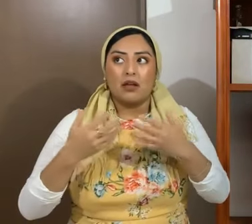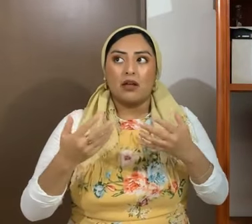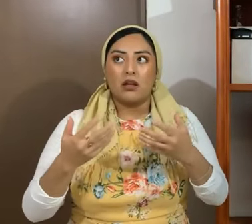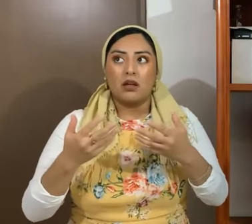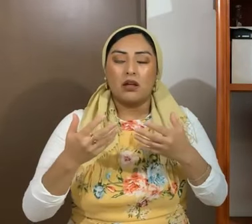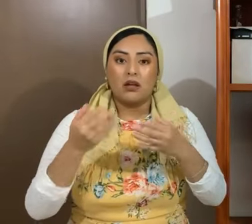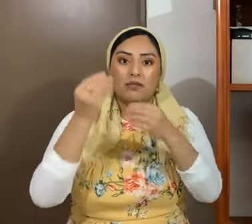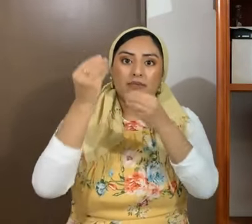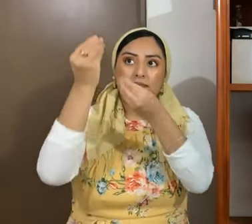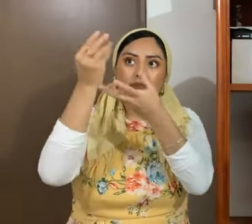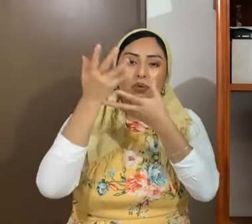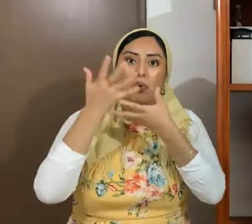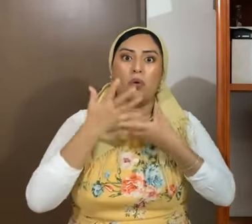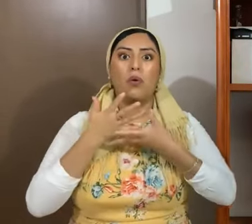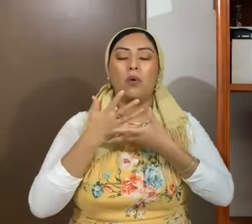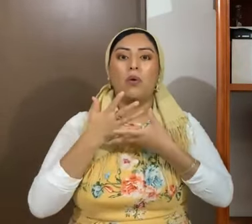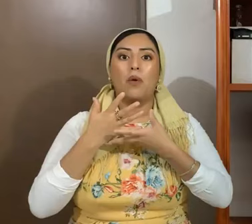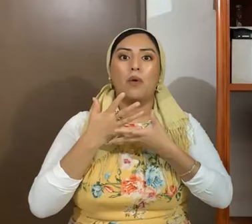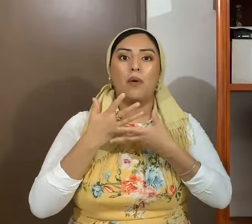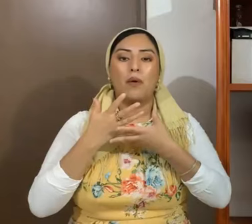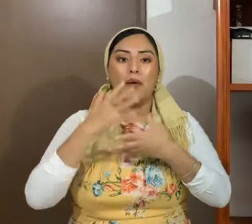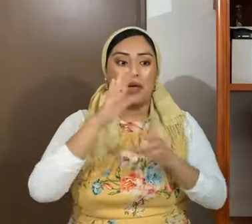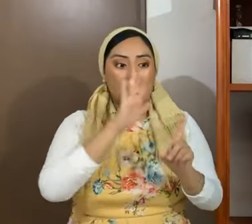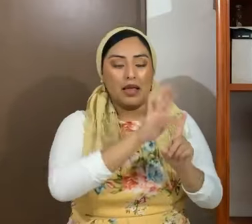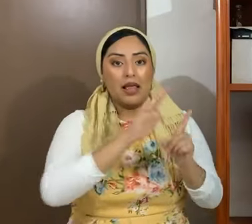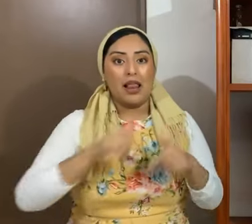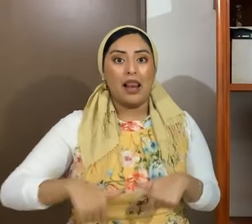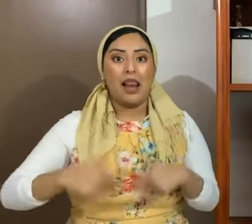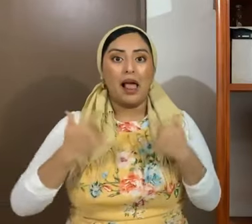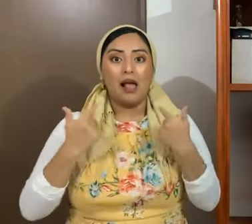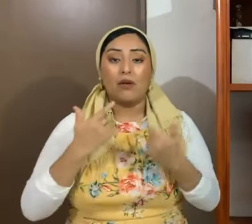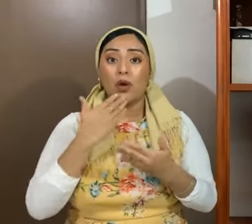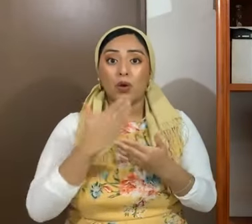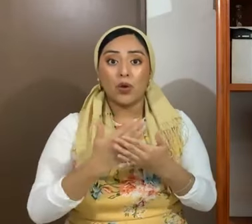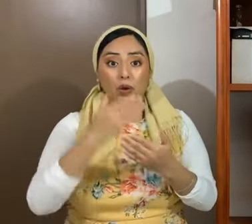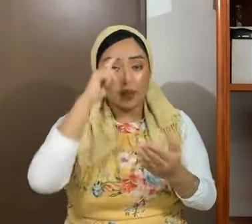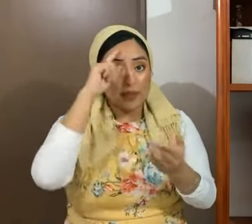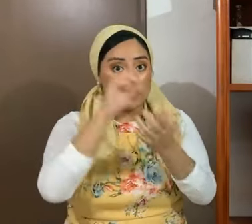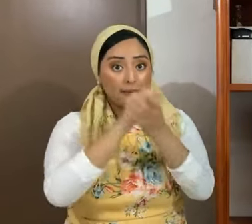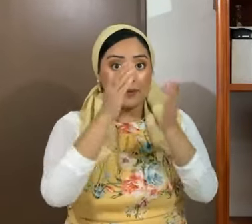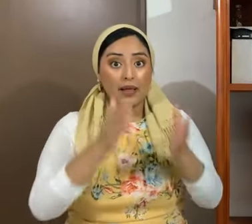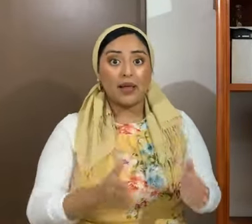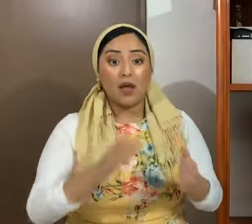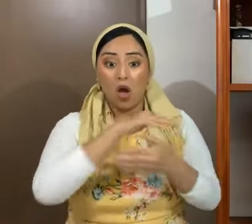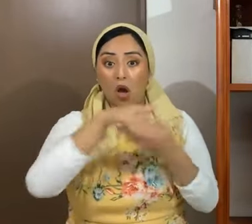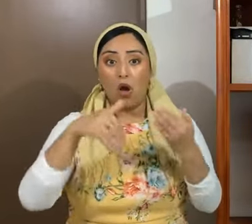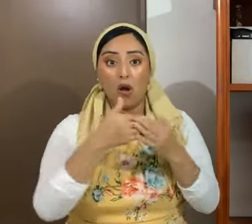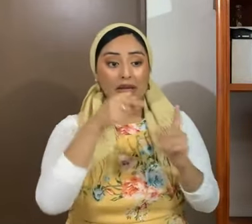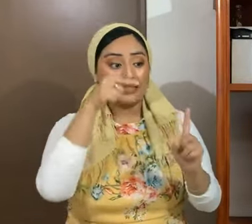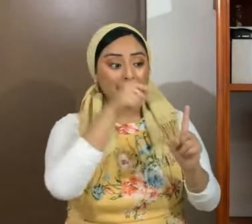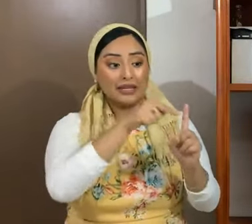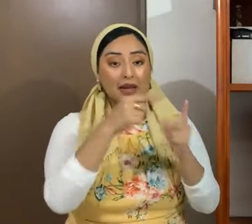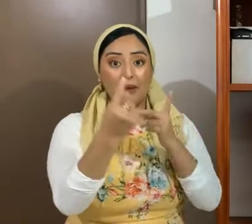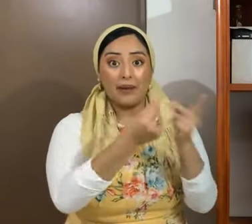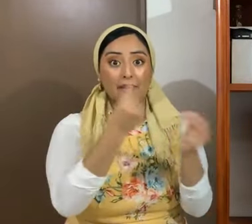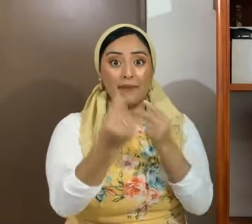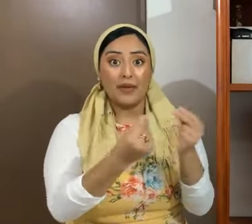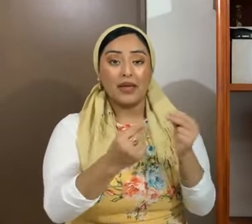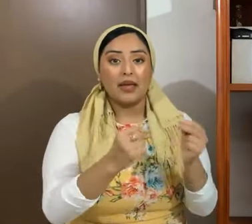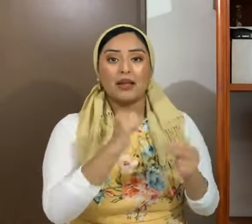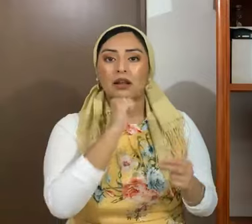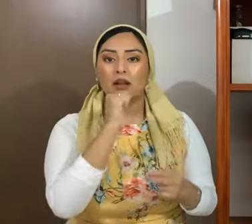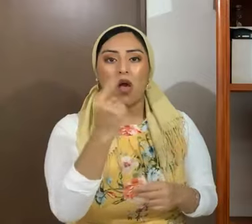una revelación, un soporte en su vida como una buena creyente, de que todo lo que hacía no nada más